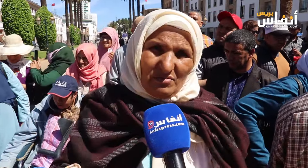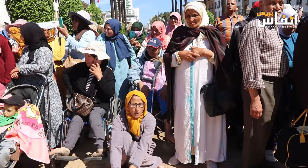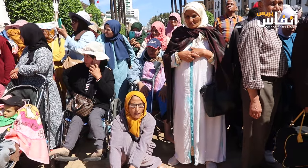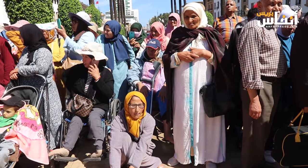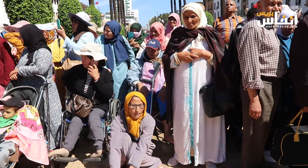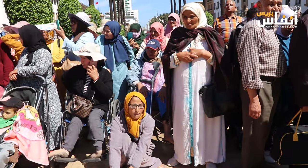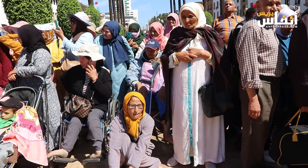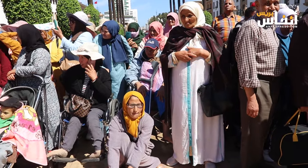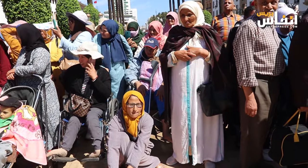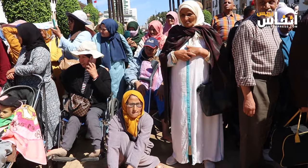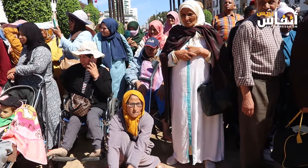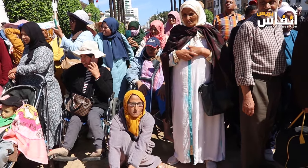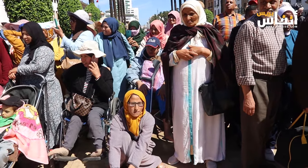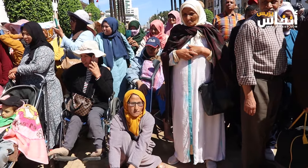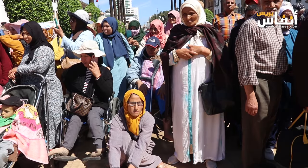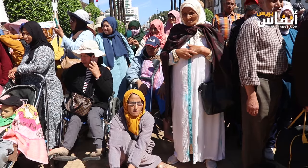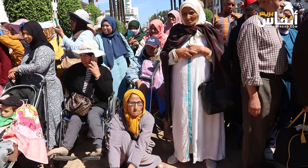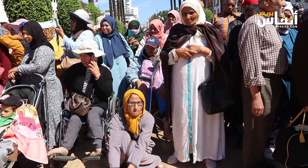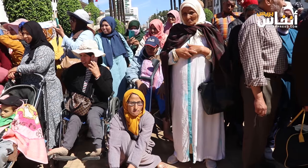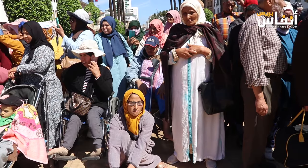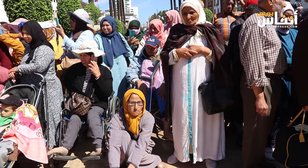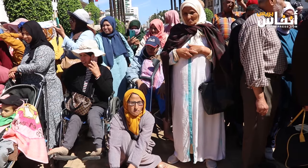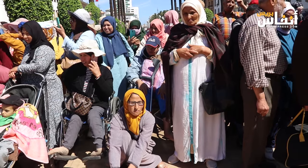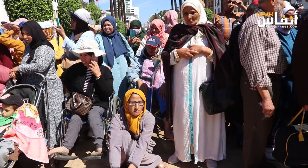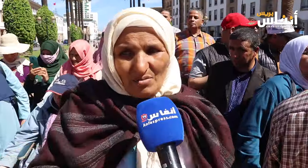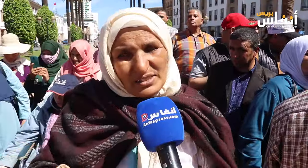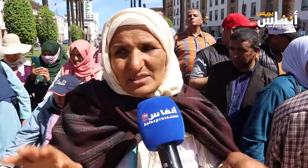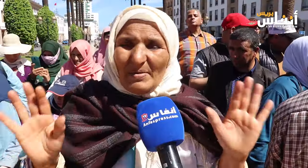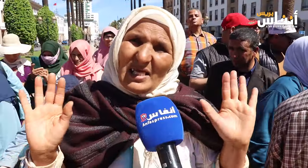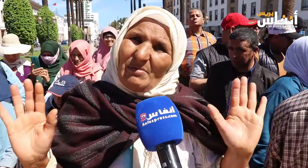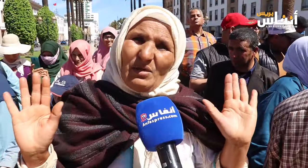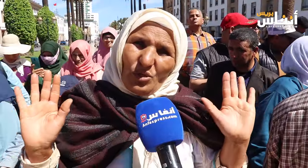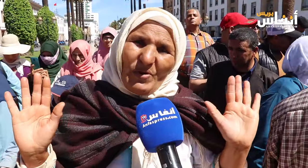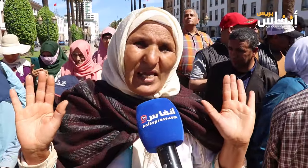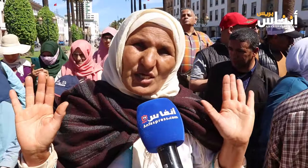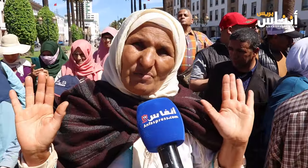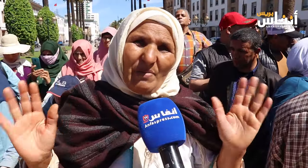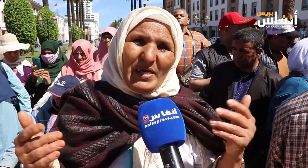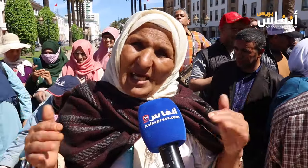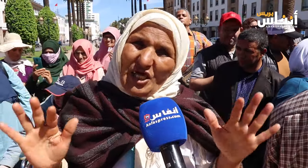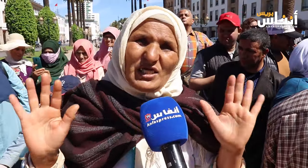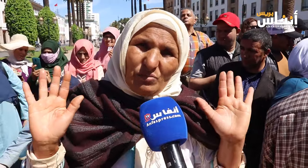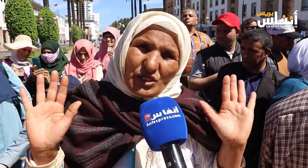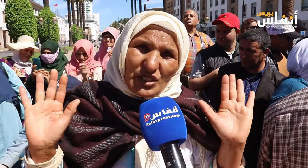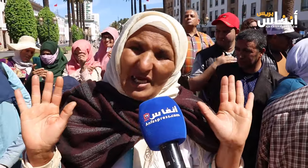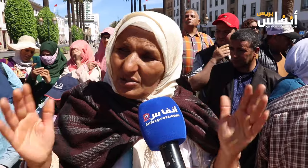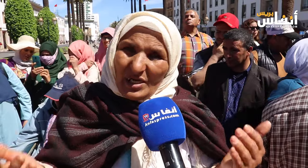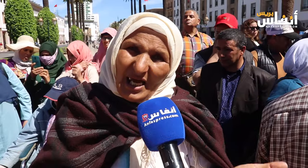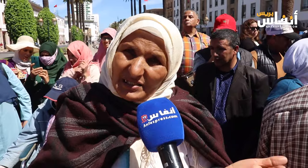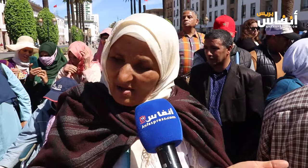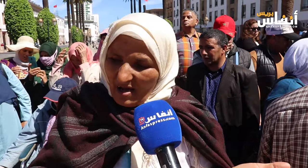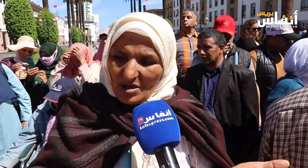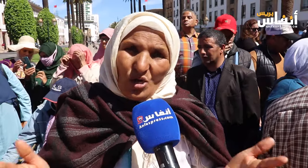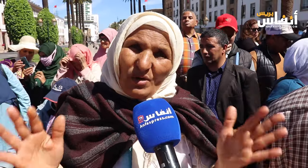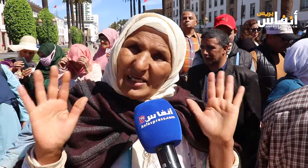مطالع، ضايعه بنتي بزاف ولكن ما استاجد. ايوا تنتمنى زعما يكون الفرج، ما ربنا عاد شي حاجه تولي تشد، انا دوك